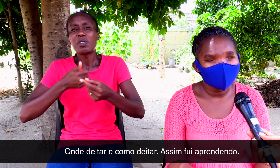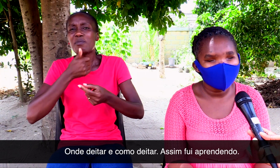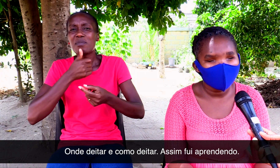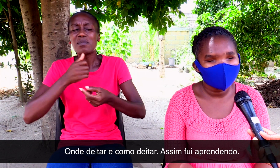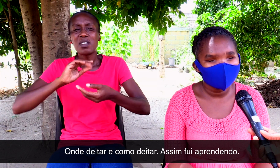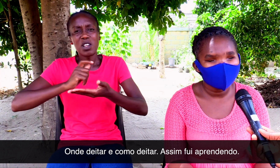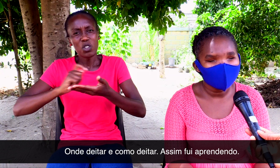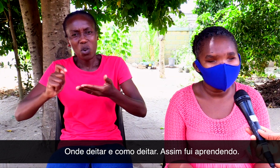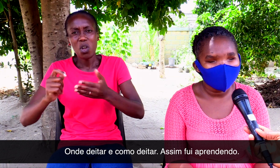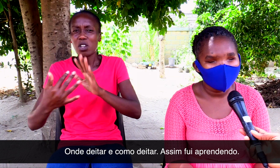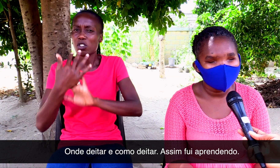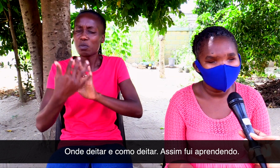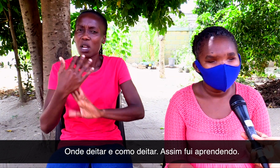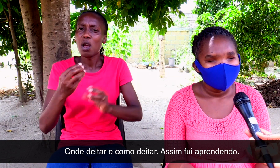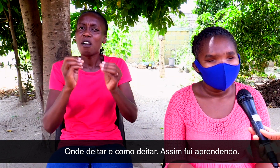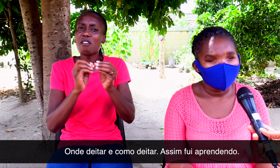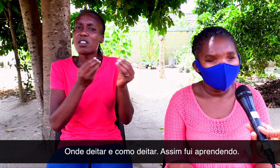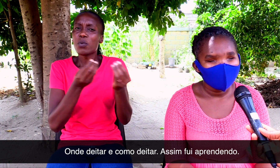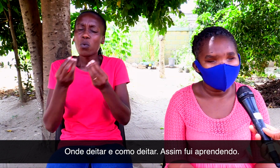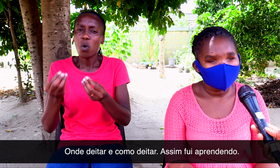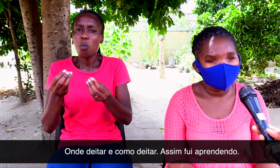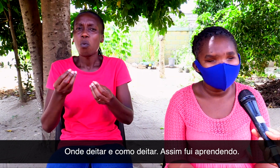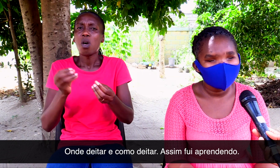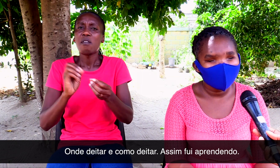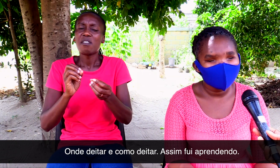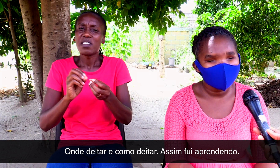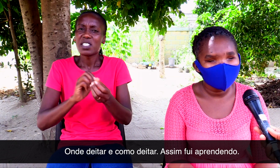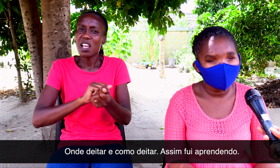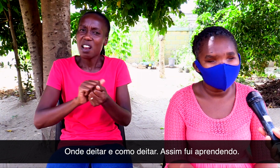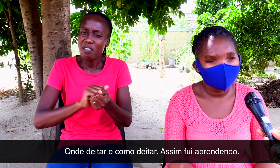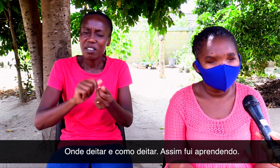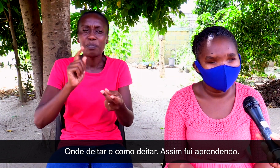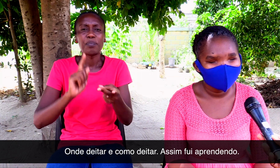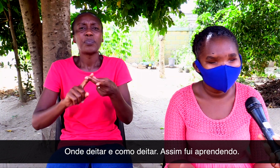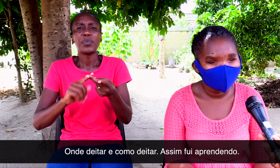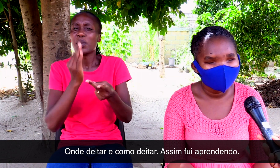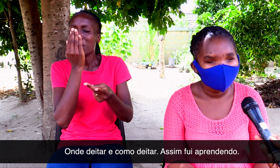devo deitar, como deitar. E assim fui aprendendo.